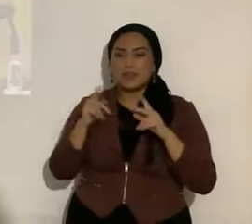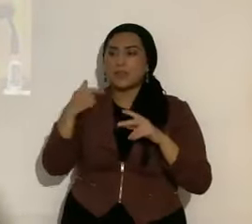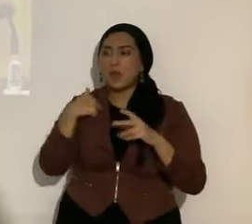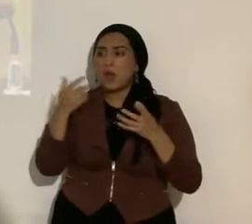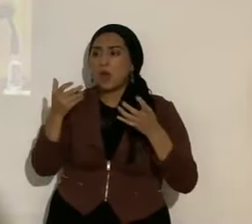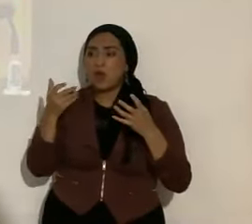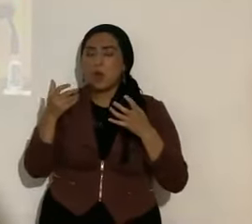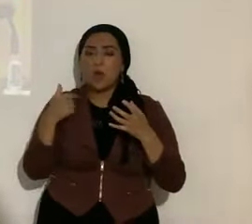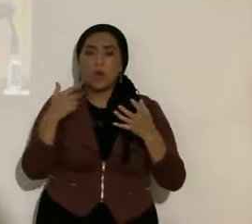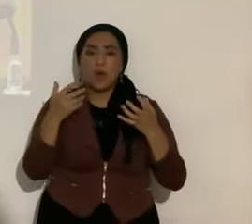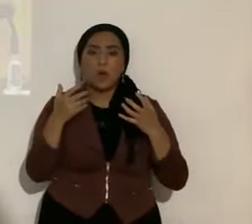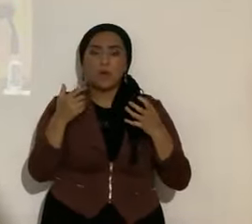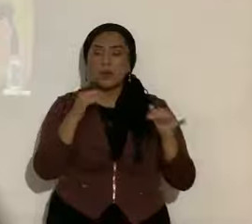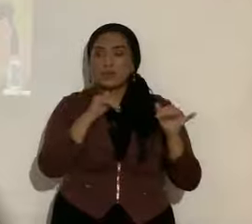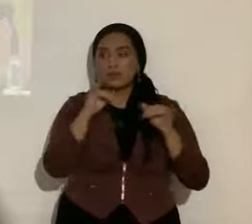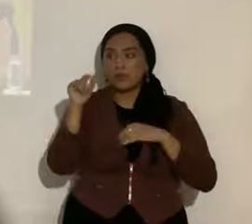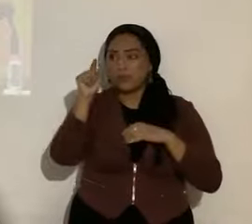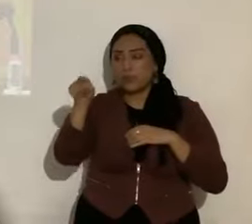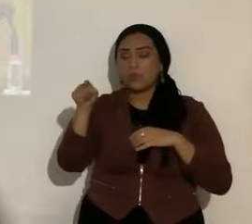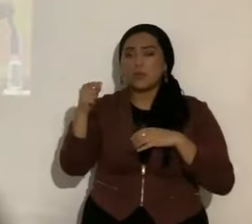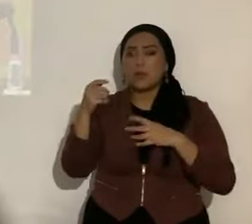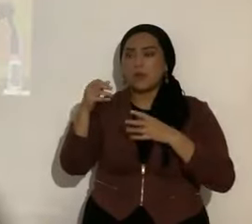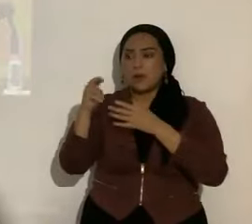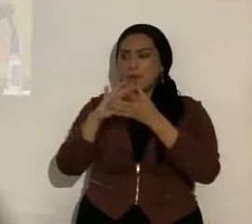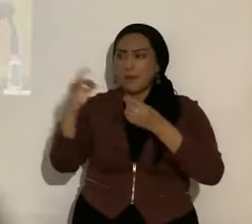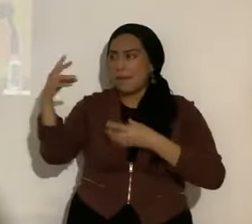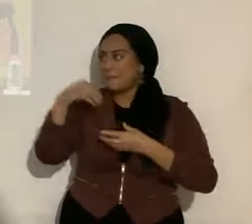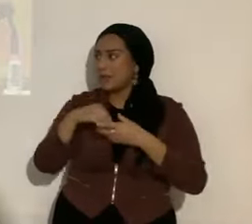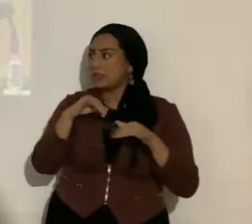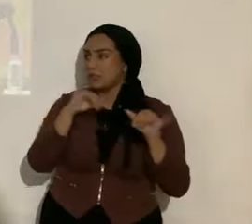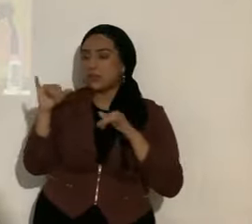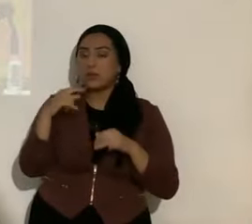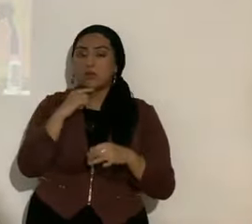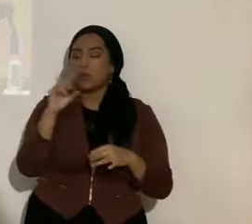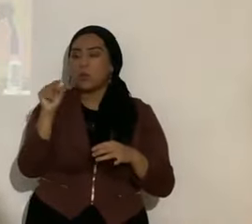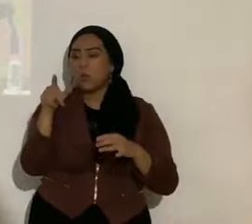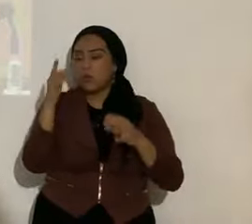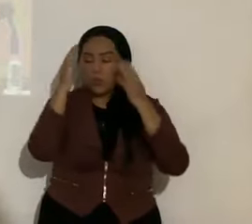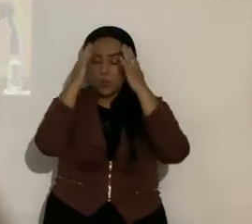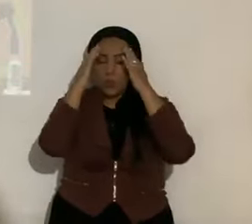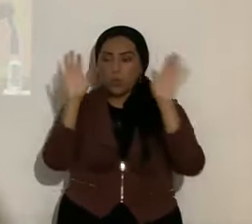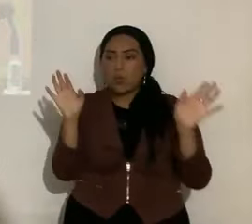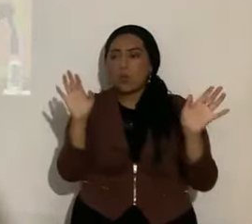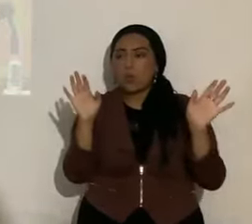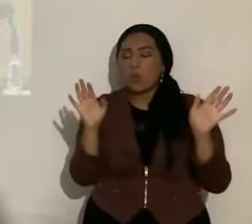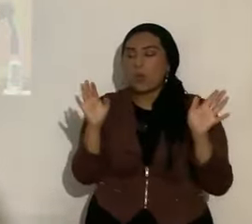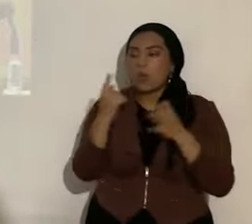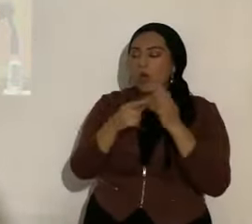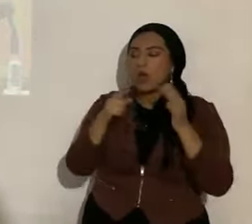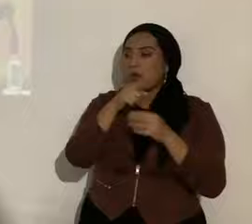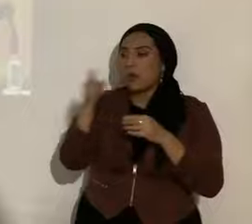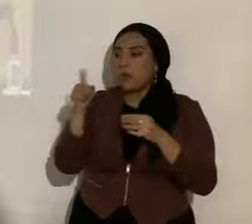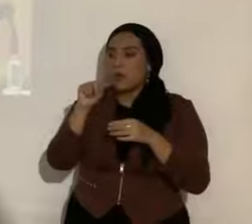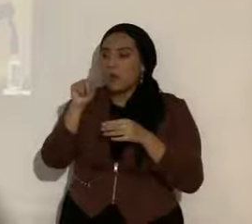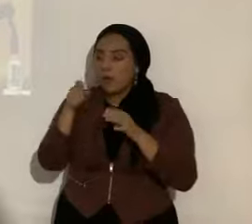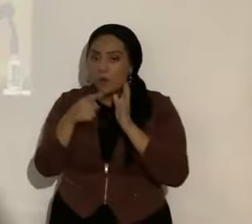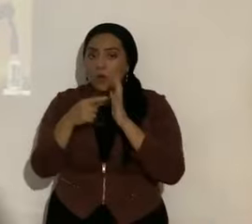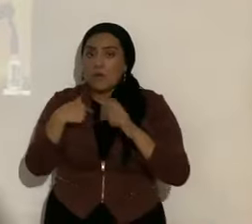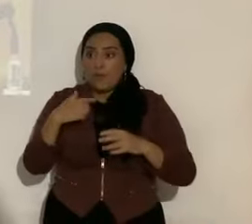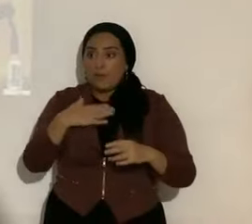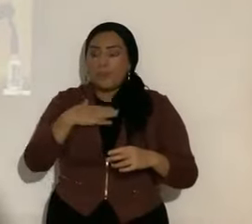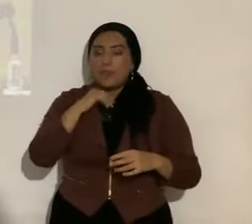yo quiero la doble porción que tiene usted. Y le decía yo: pero no sabes lo que estás pidiendo, porque no me refiero que yo